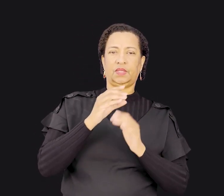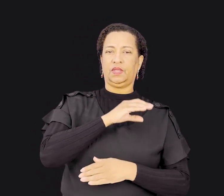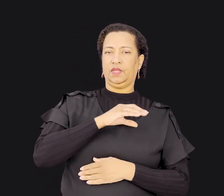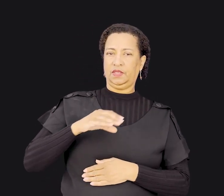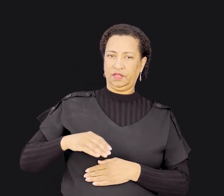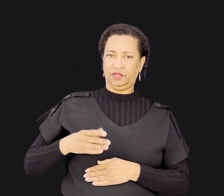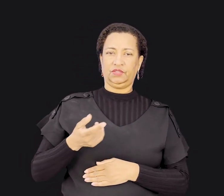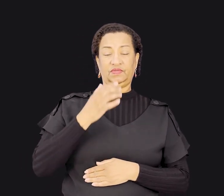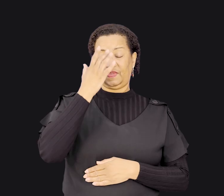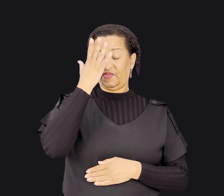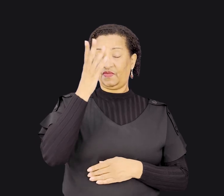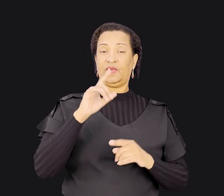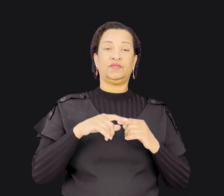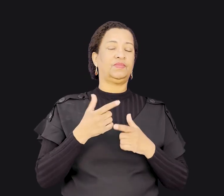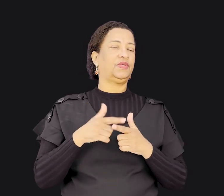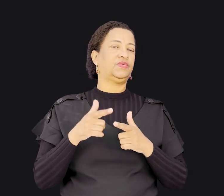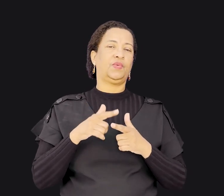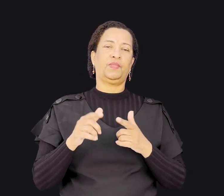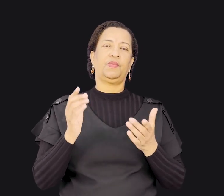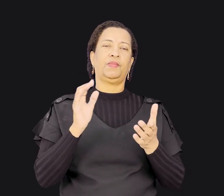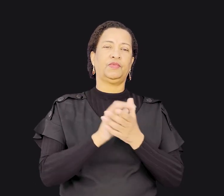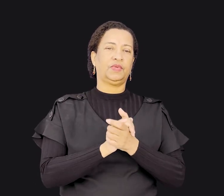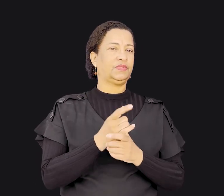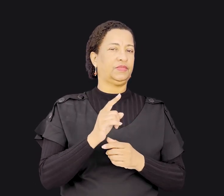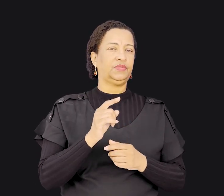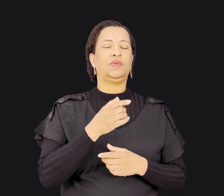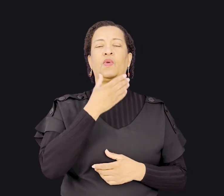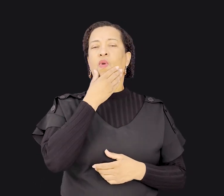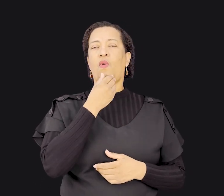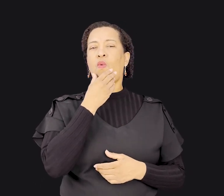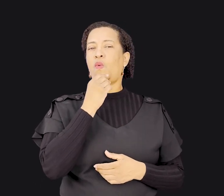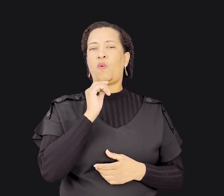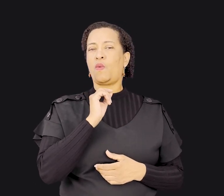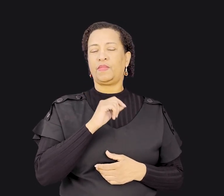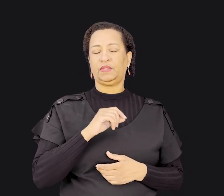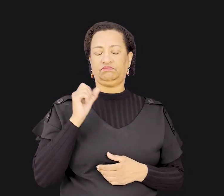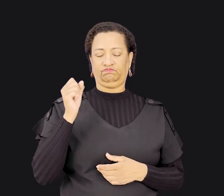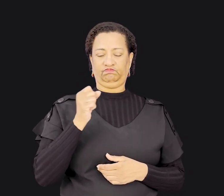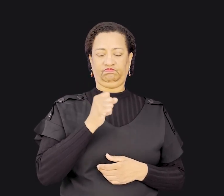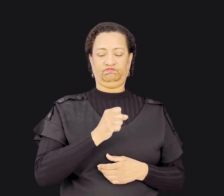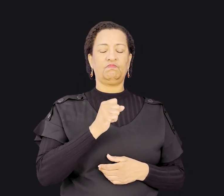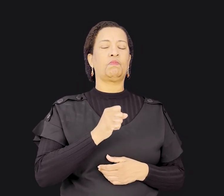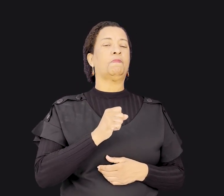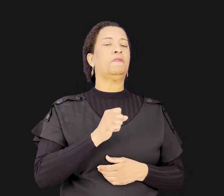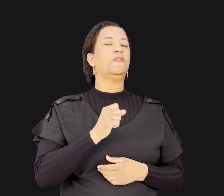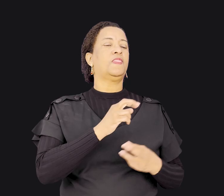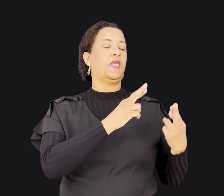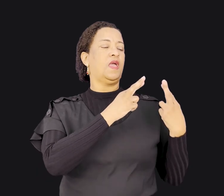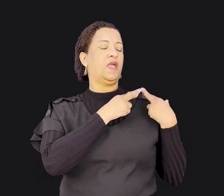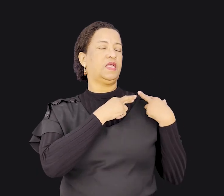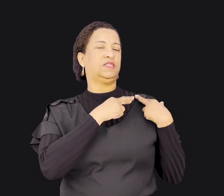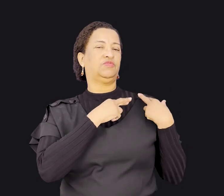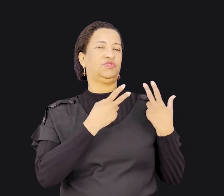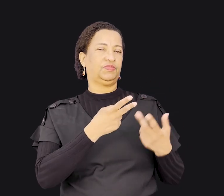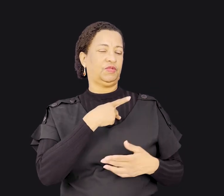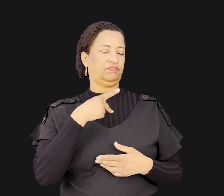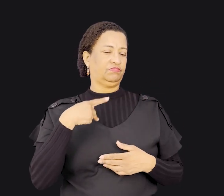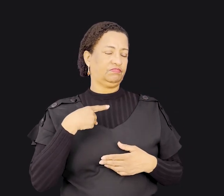problema dos casamentos cristãos. O problema é que o homem não assume sua responsabilidade de pastorear sua mulher e seus filhos como